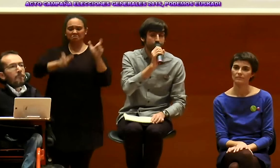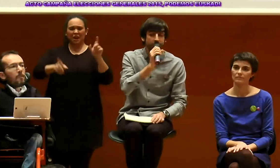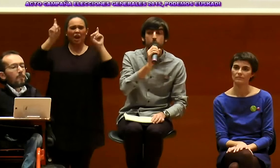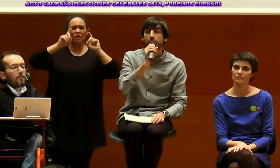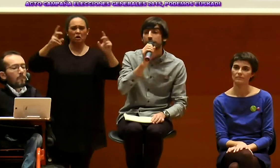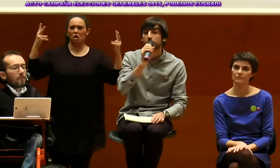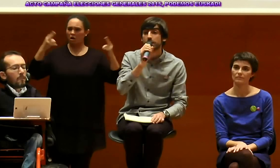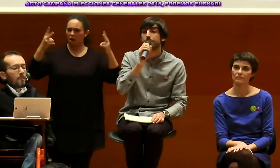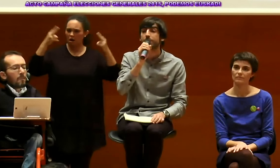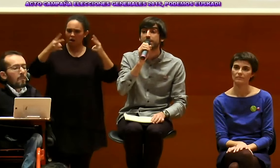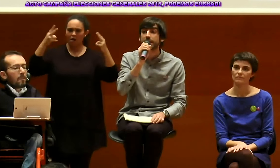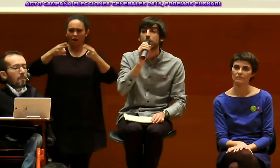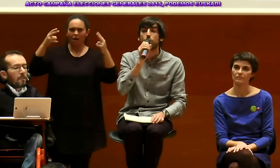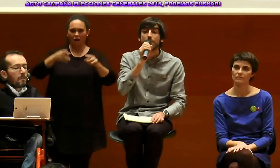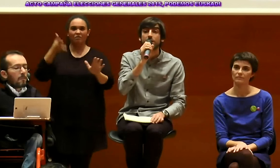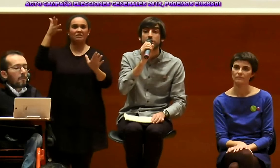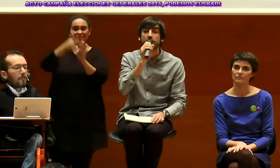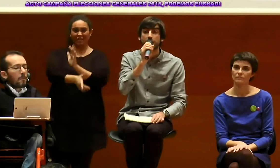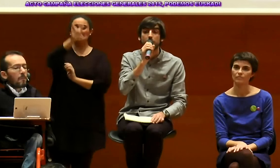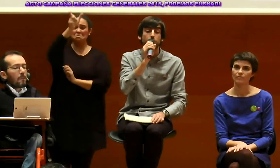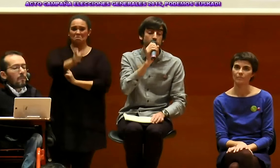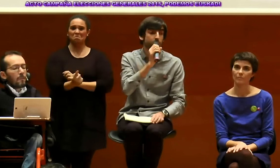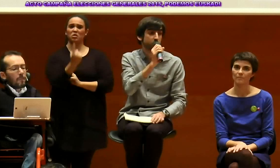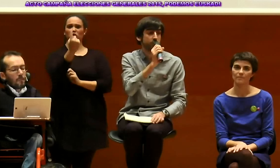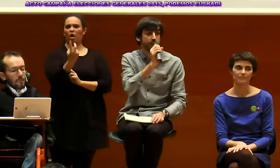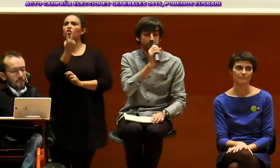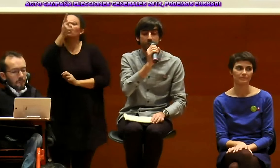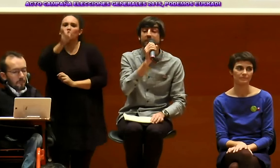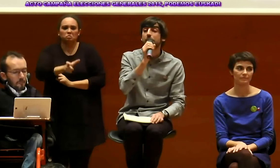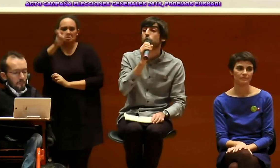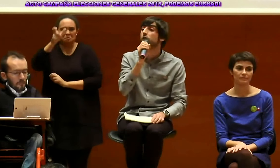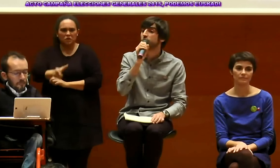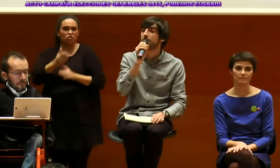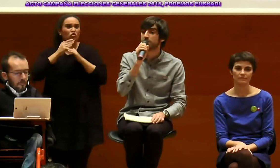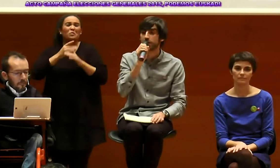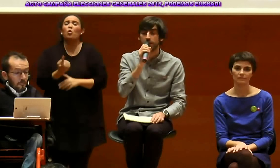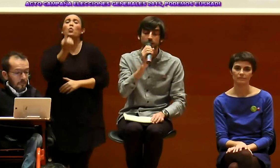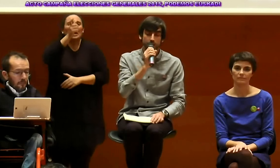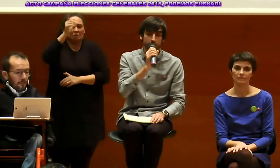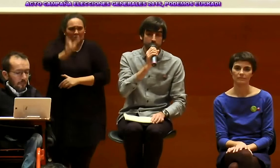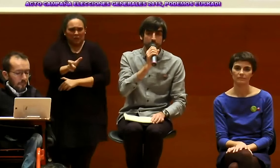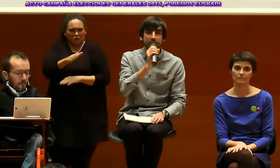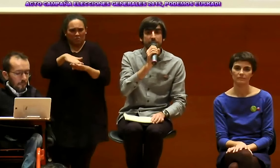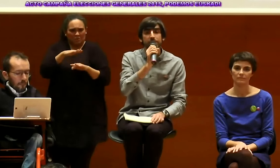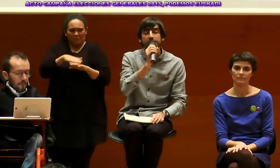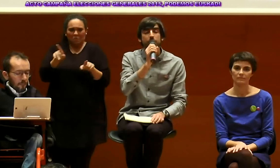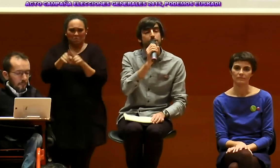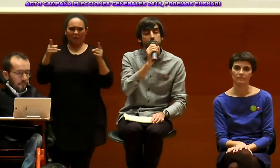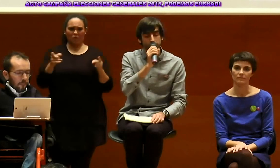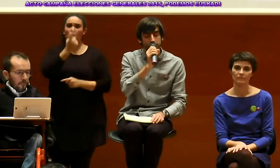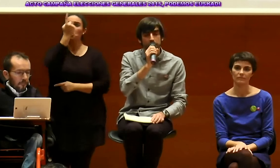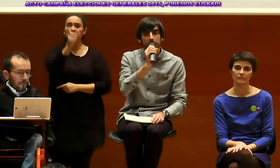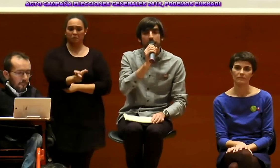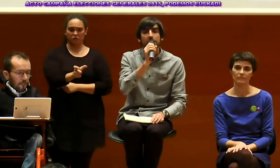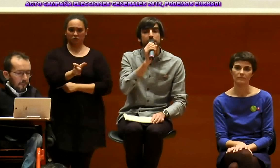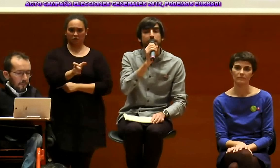educación y con ello impide que una persona, dos personas, bastaría con una sola persona, quien impide que una